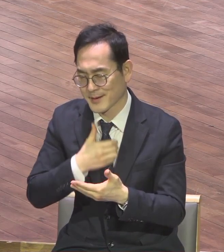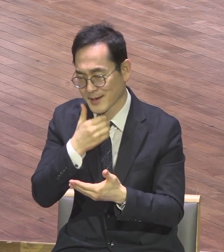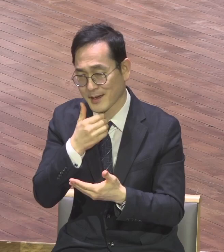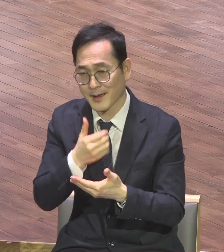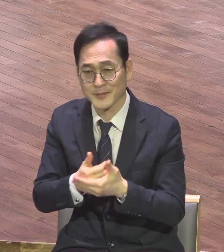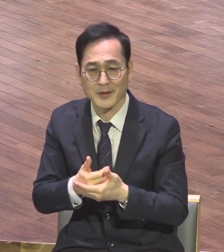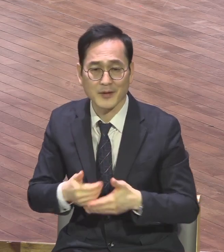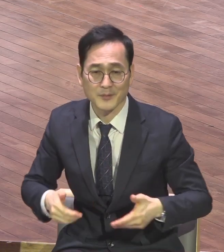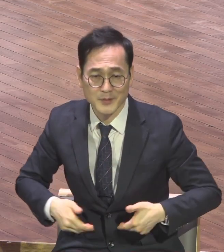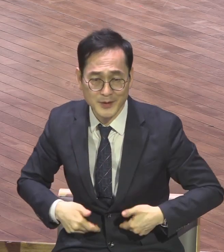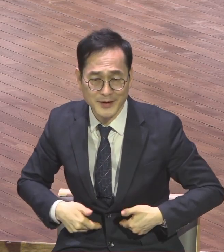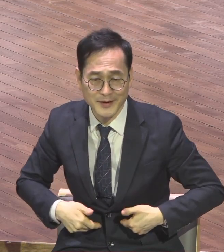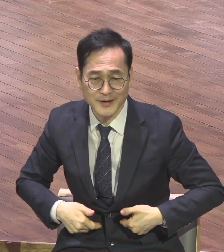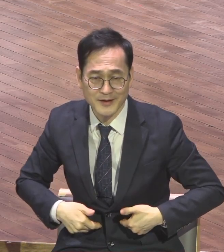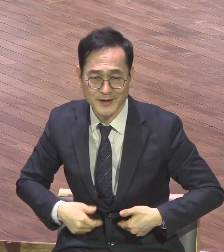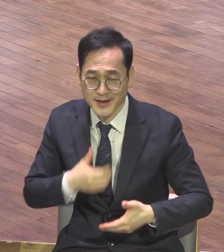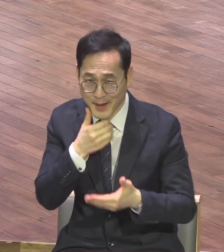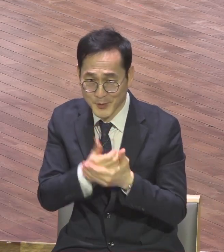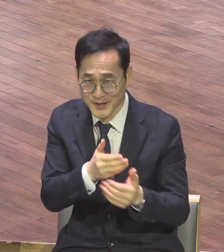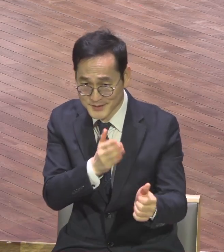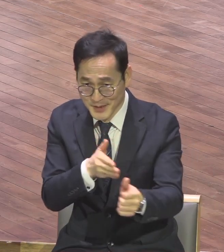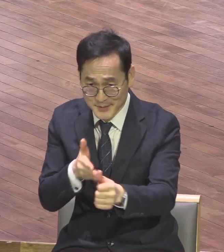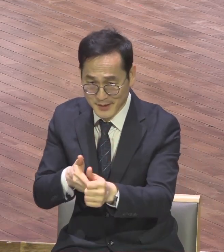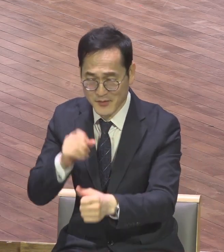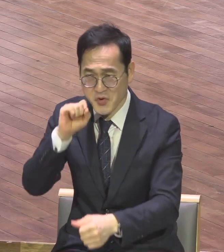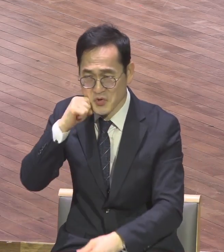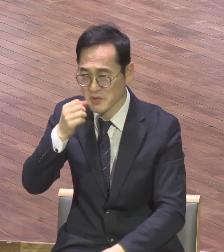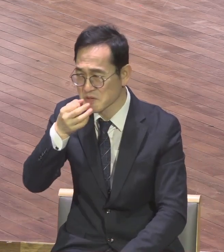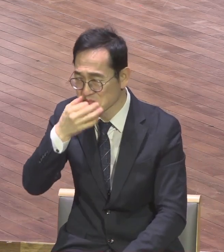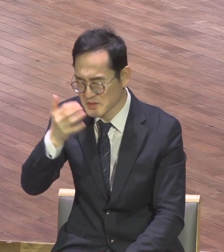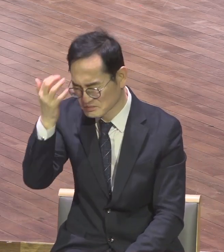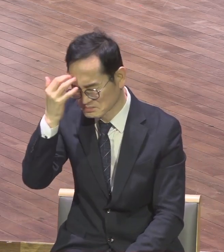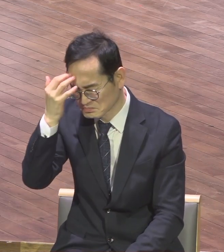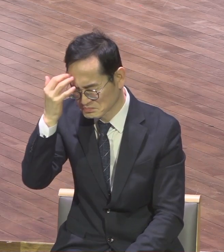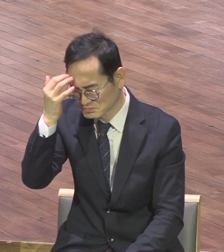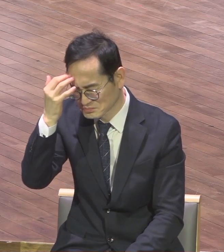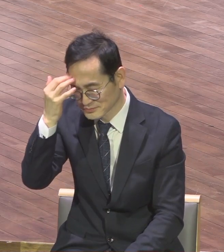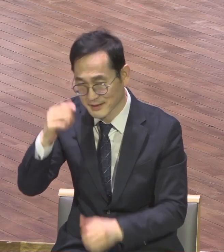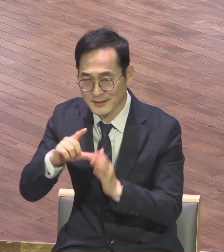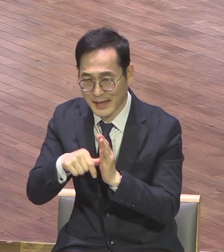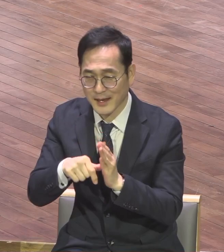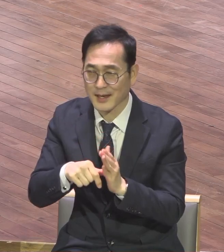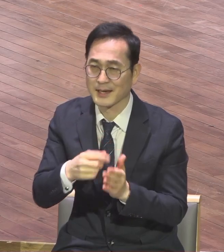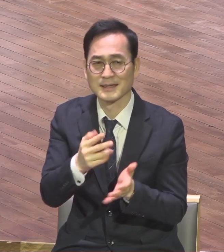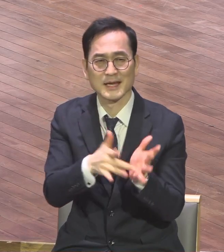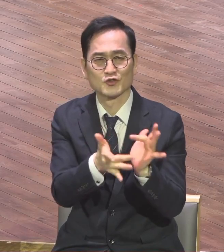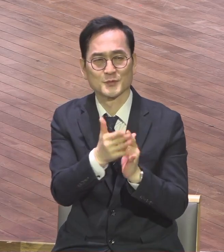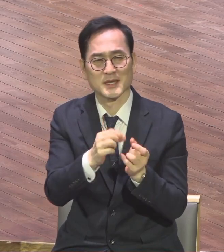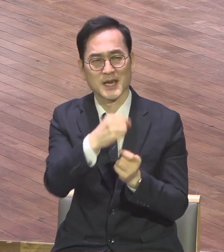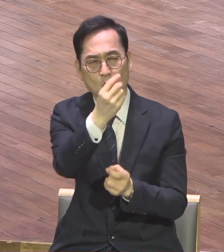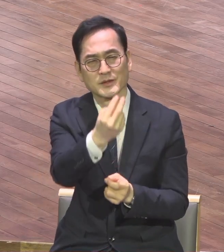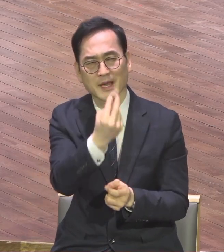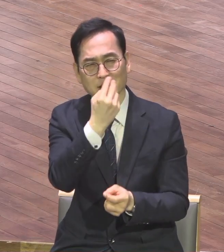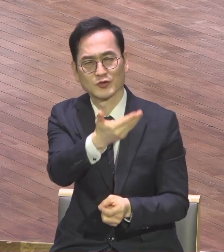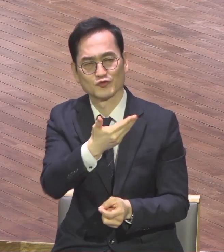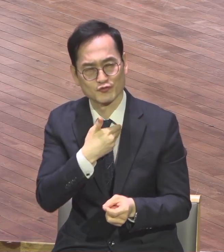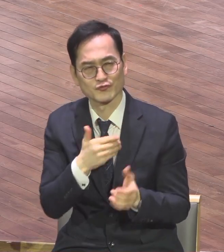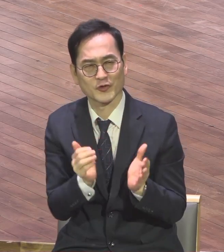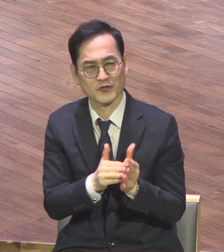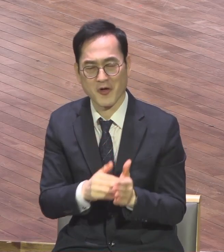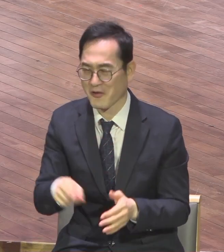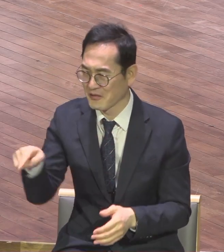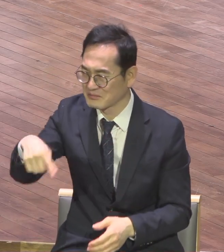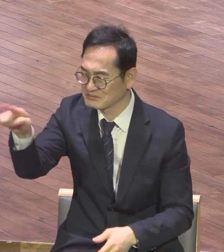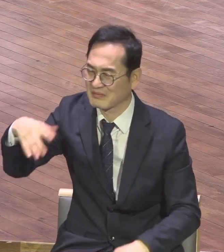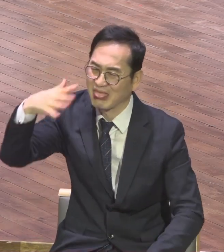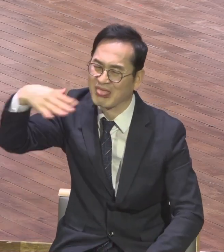순간순간마다 흘러넘치시기 바랍니다. 어려움이 닥치거든 예수님이 나에게 영원한 생명, 영생을 주셨는데